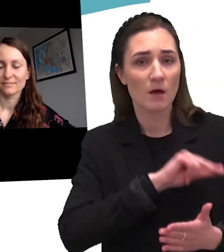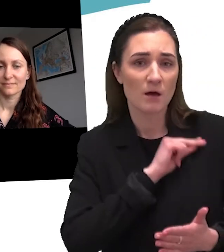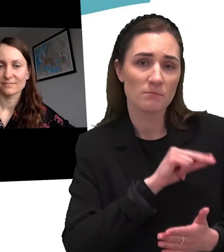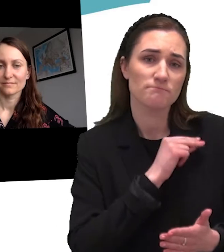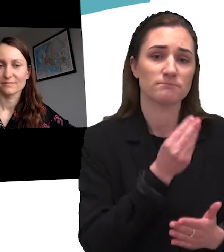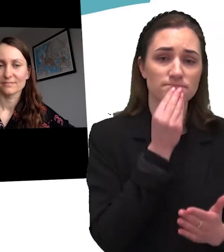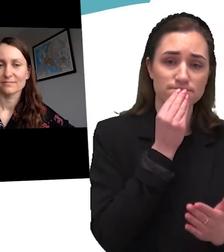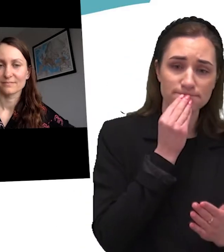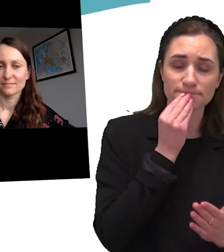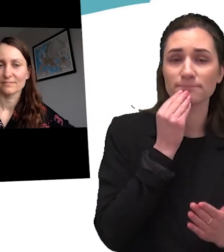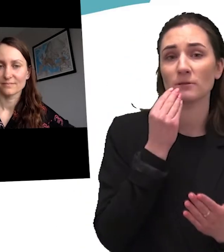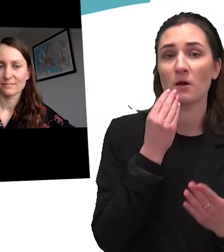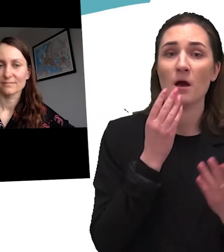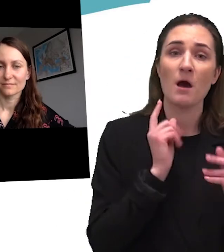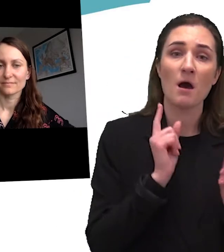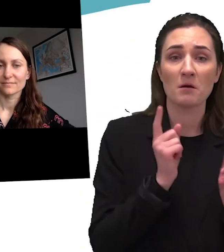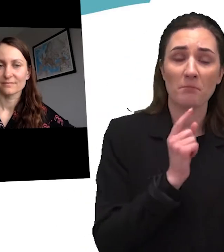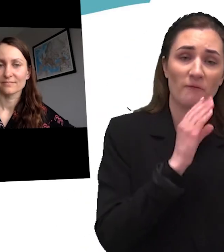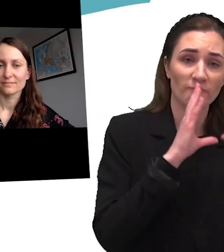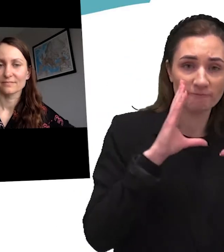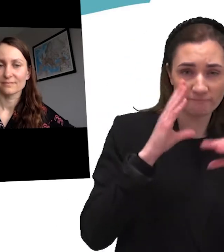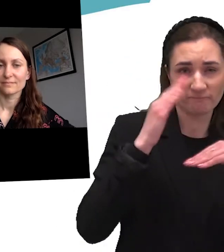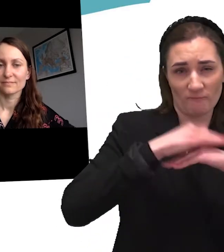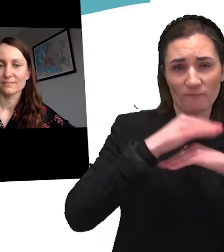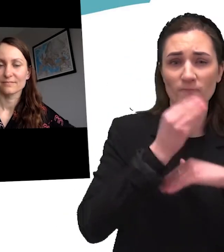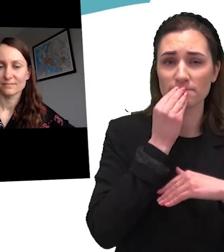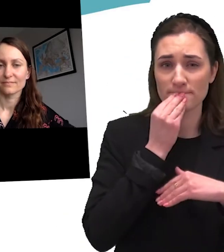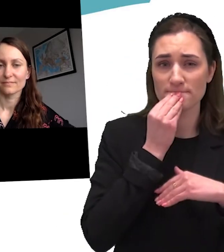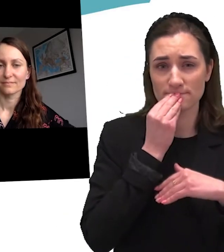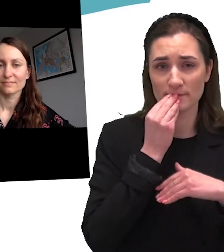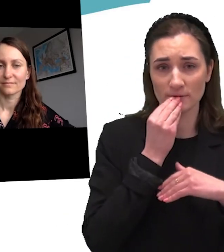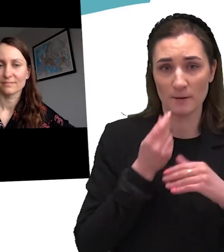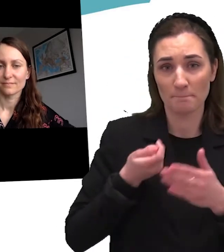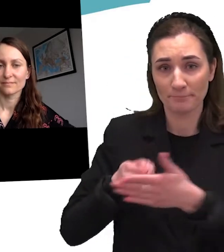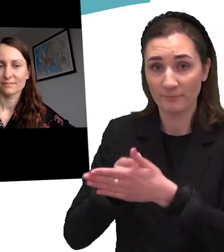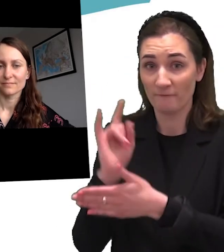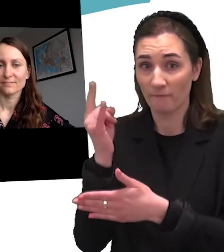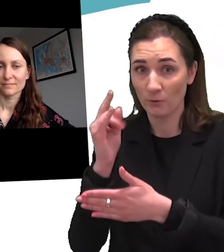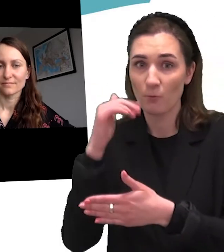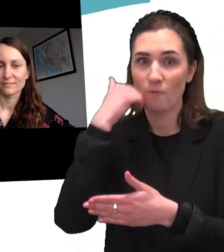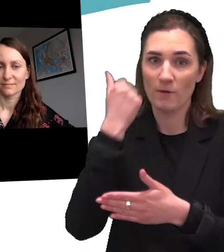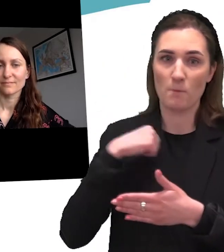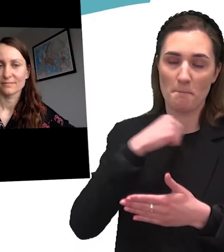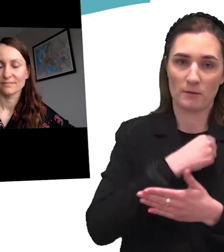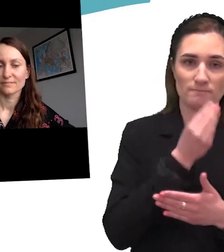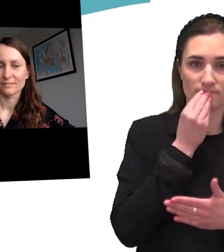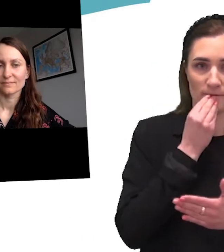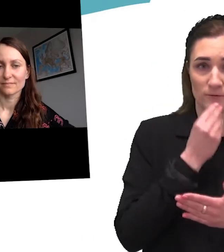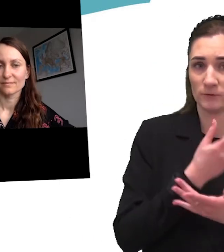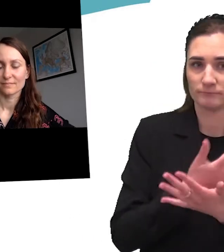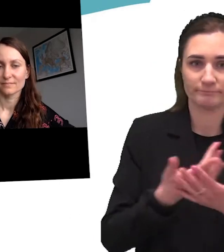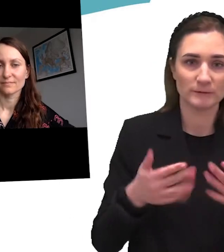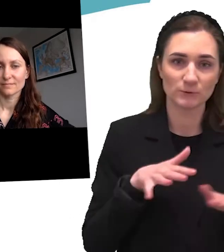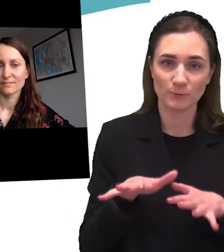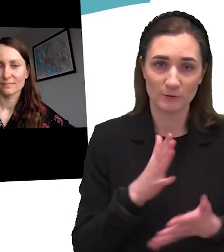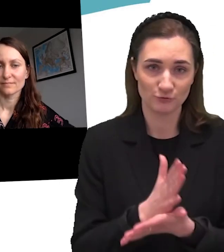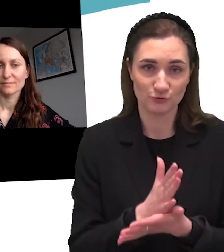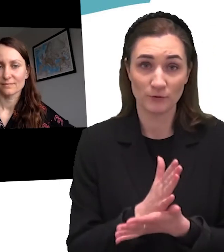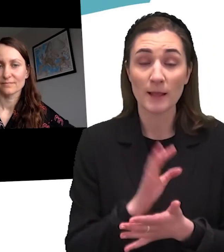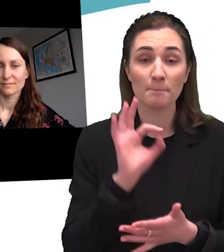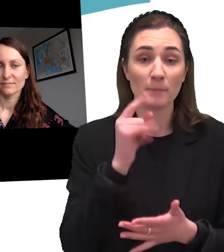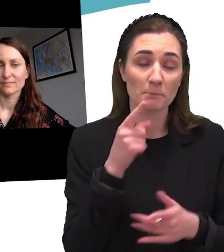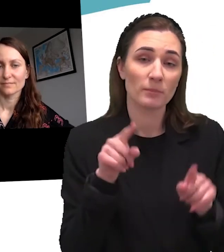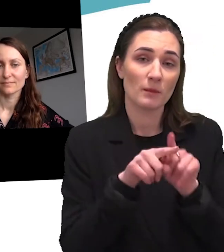arba pavaitina vaikus makarienę ir tada jau suaugę valgo vos ne, kai tie vaikai suminga. Visokių situacijų